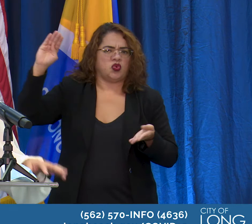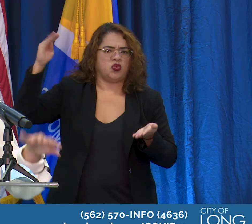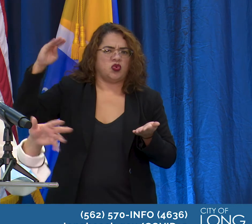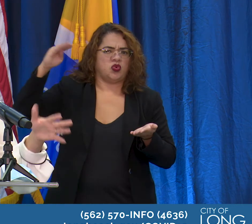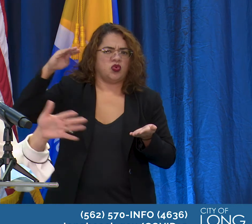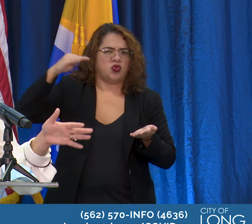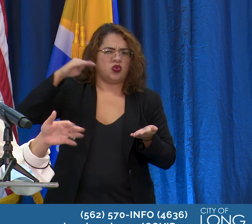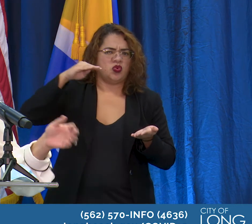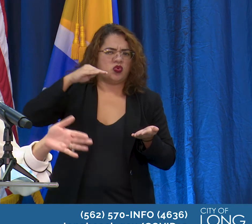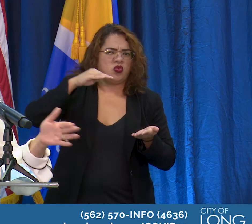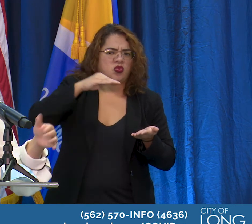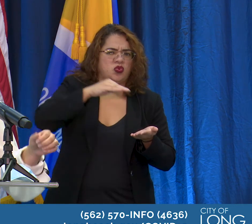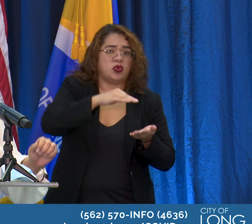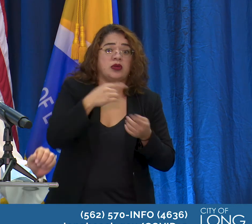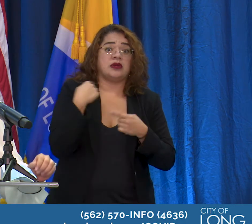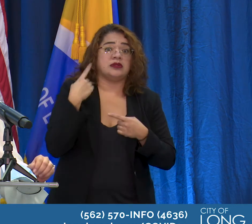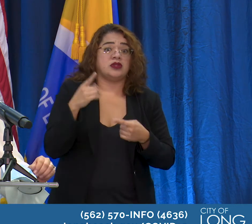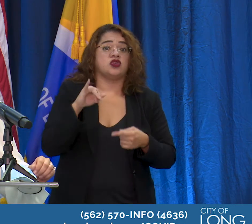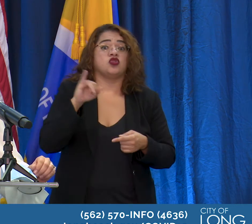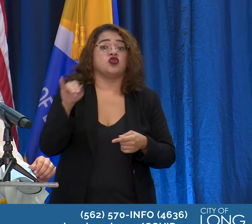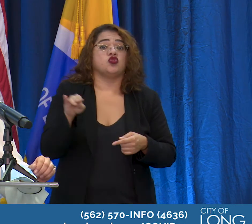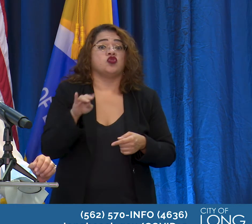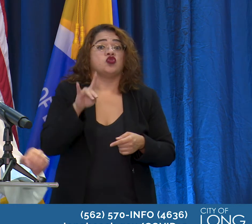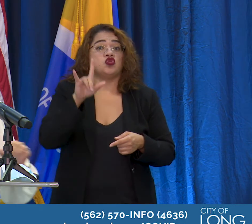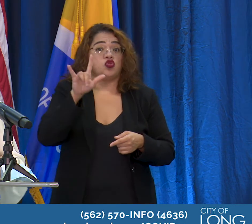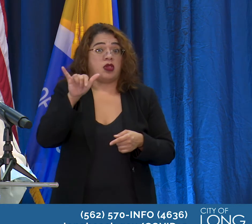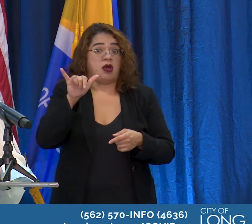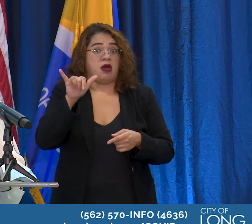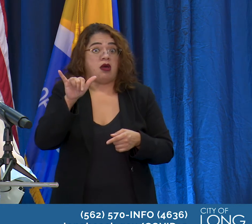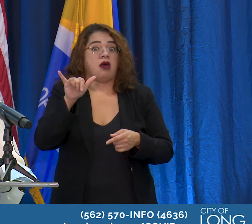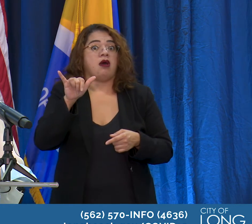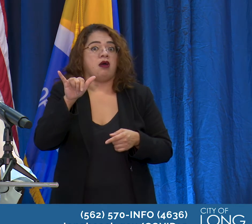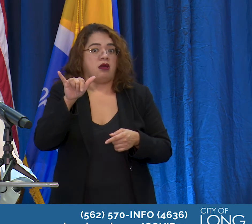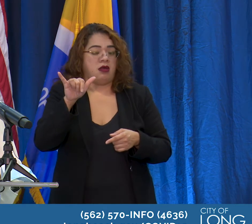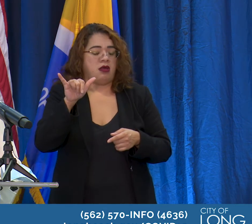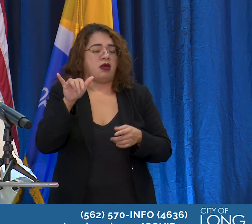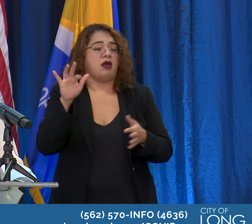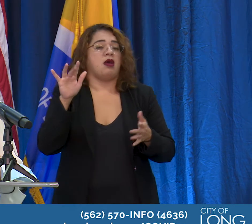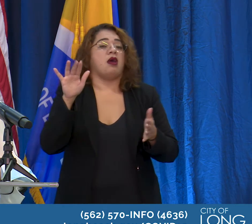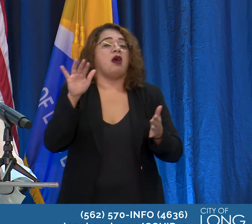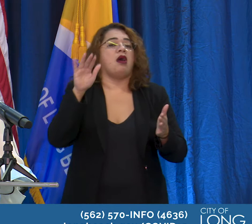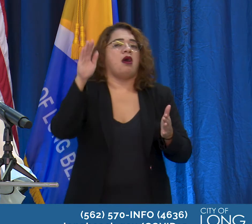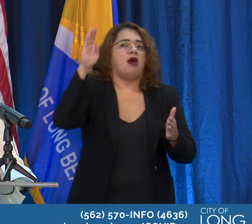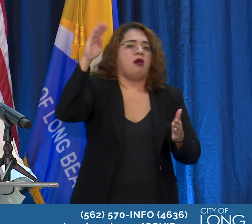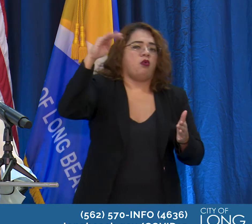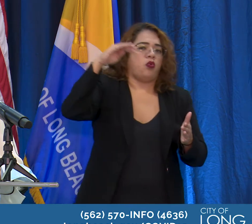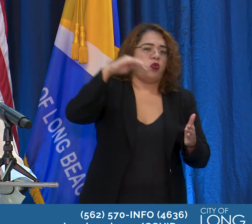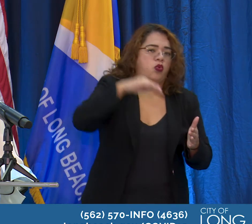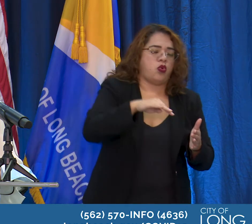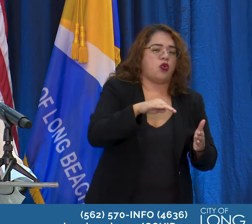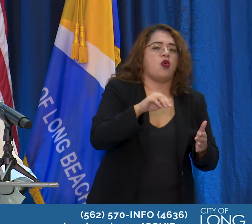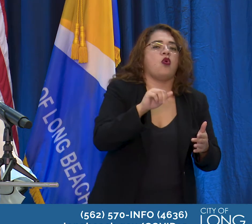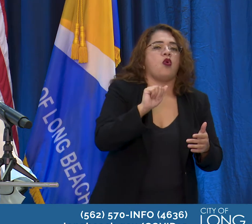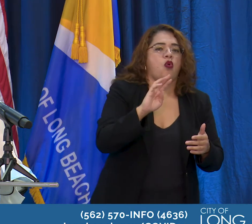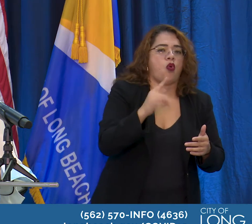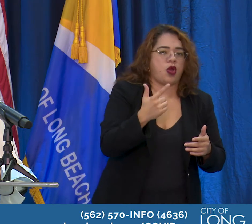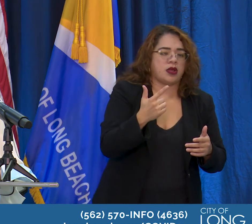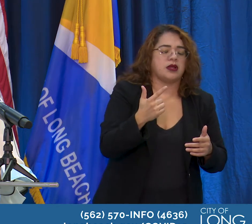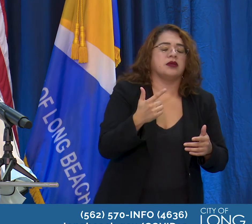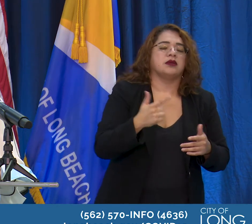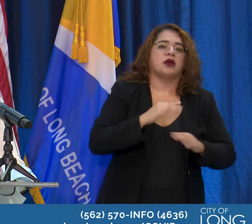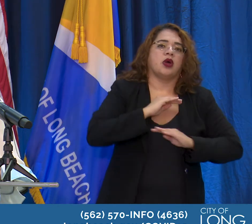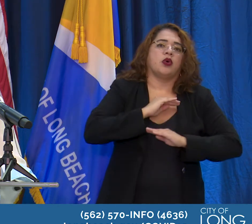desde a finales de julio a principios de agosto. Por eso animamos a todos a estar atentos para que